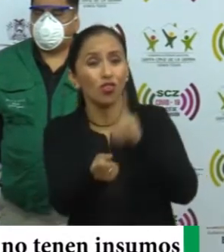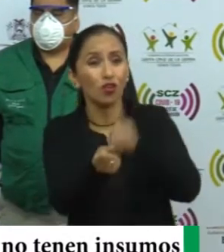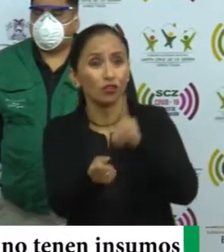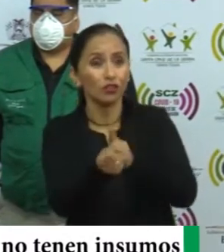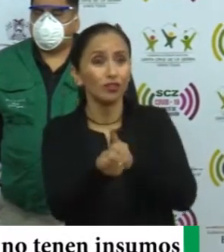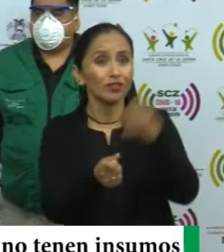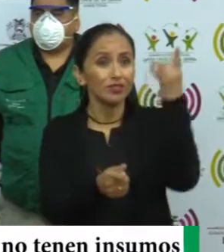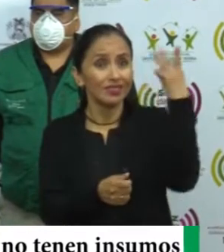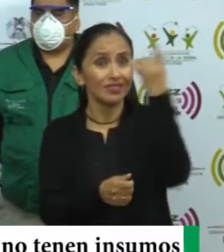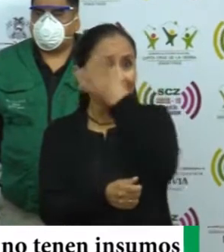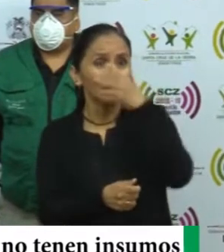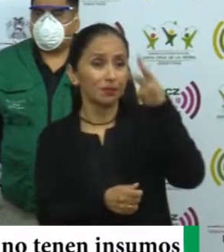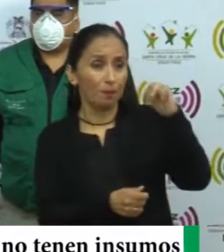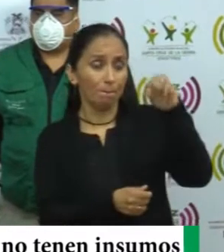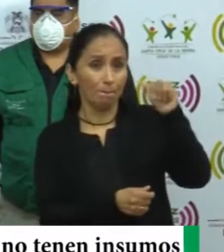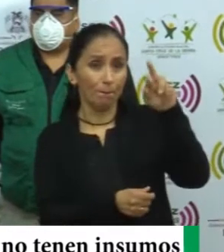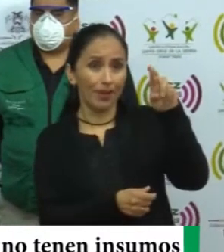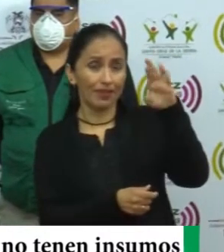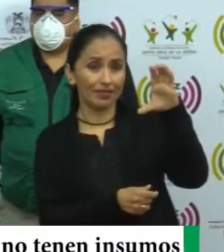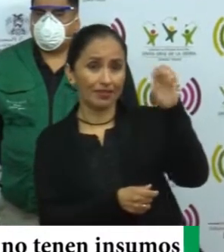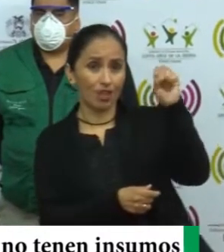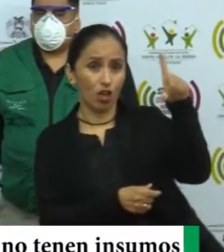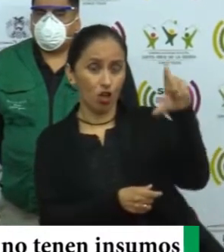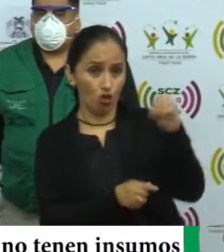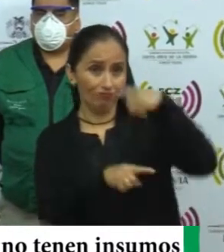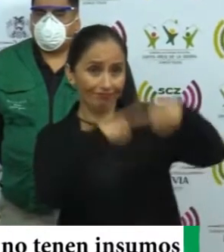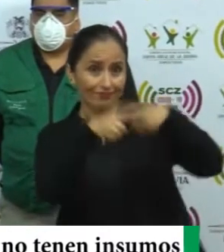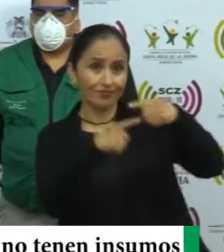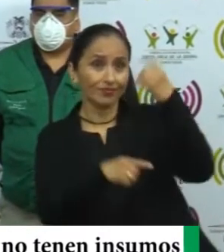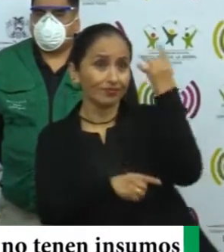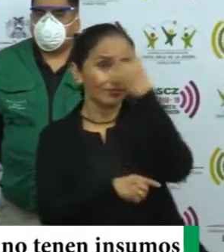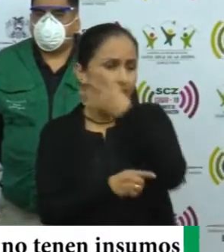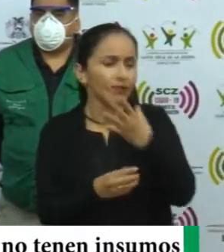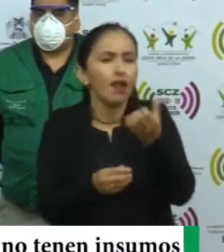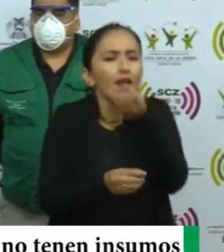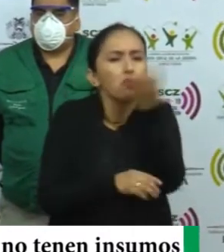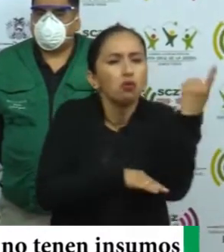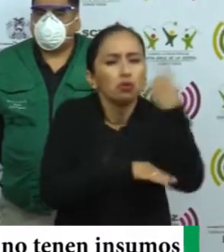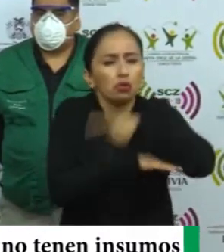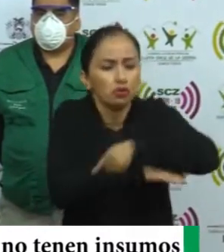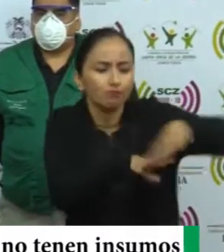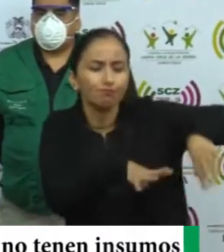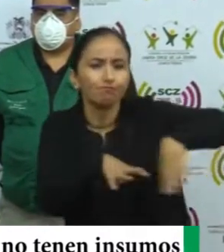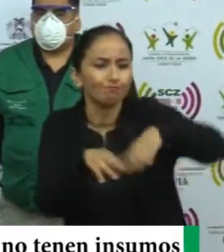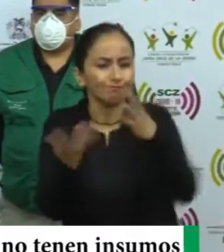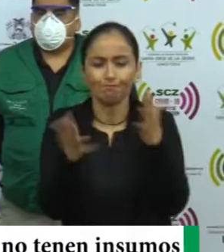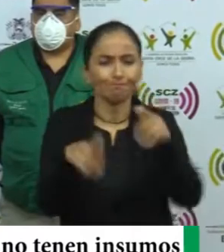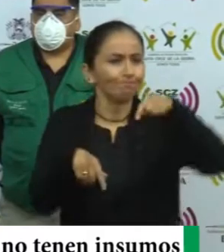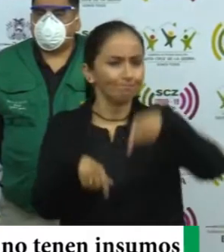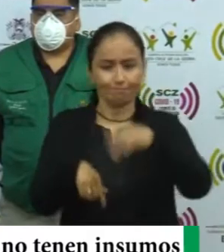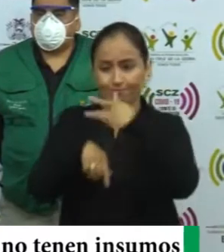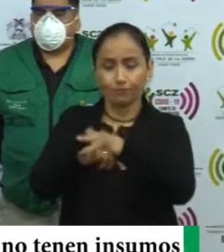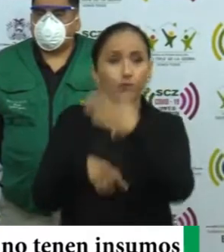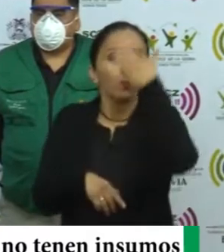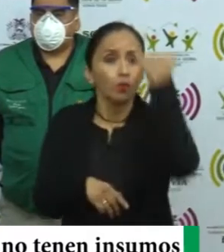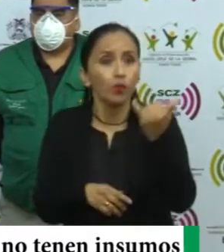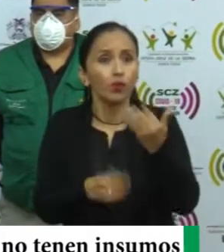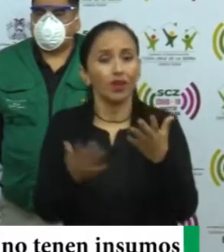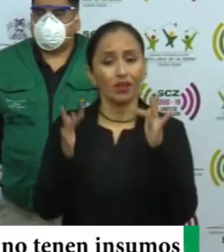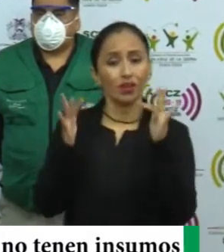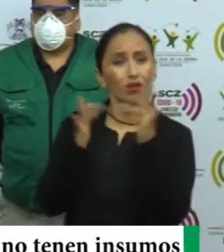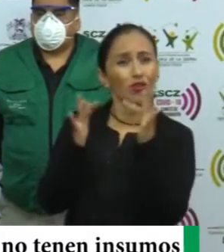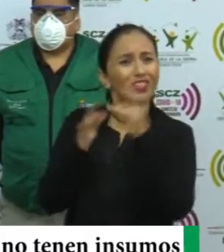Salud, el doctor Marcelo Ríos, se ausentará por unos días del trabajo físico, porque estamos en